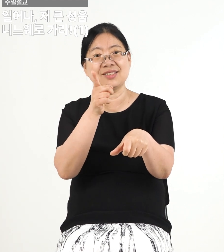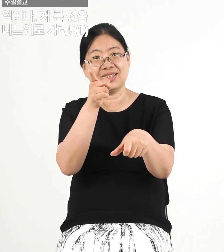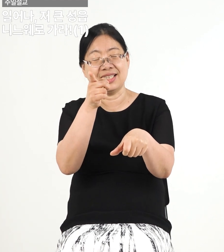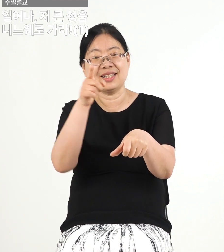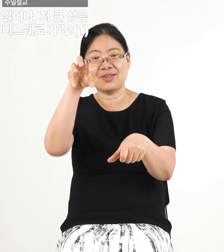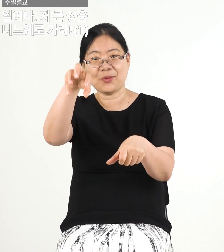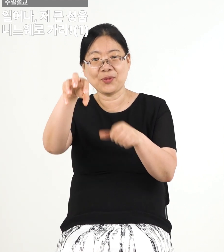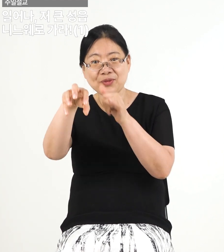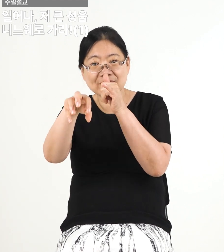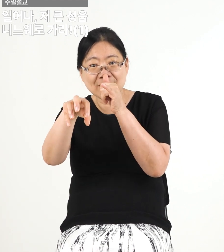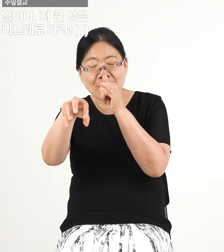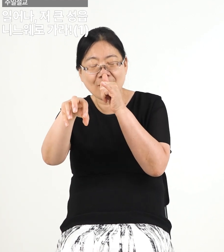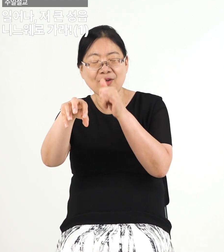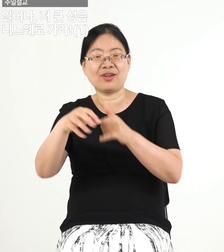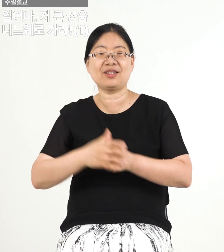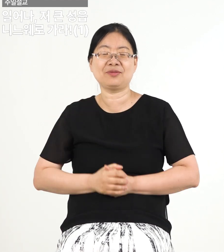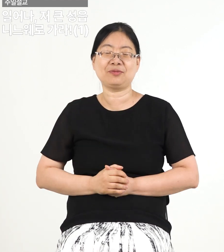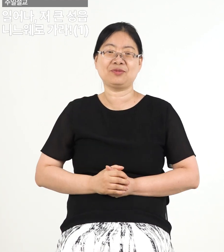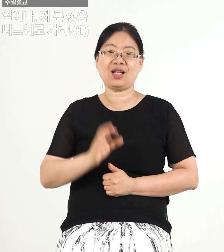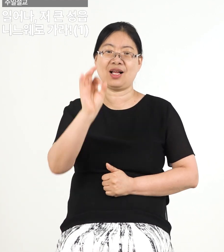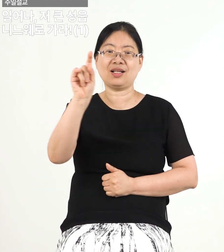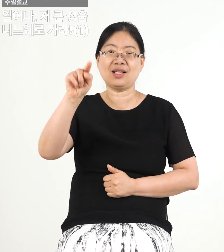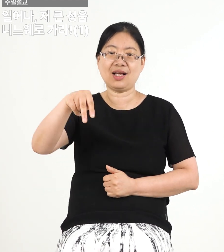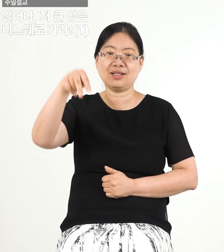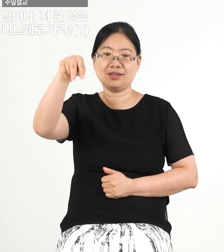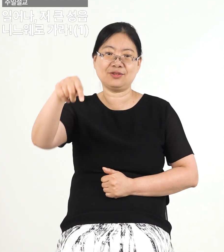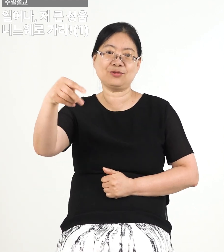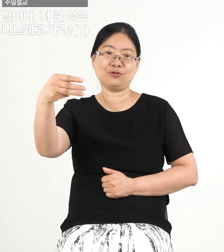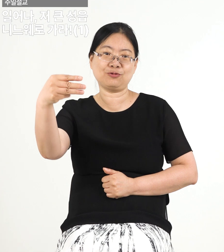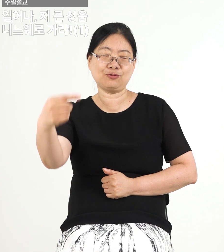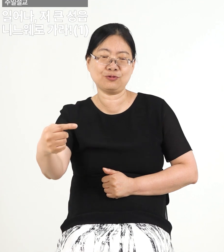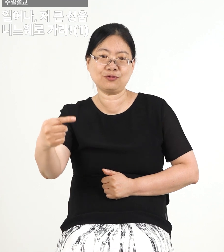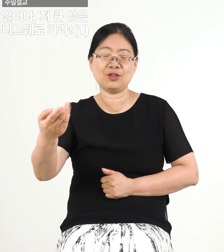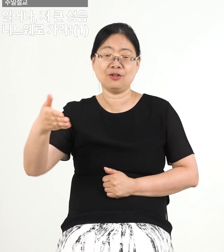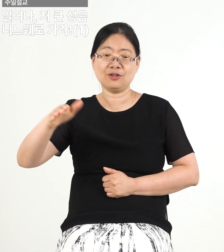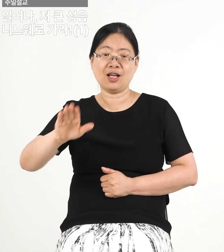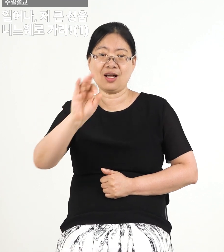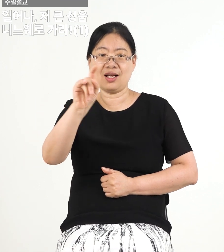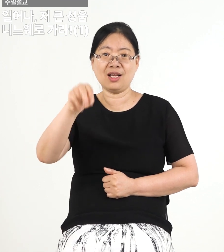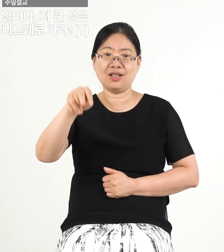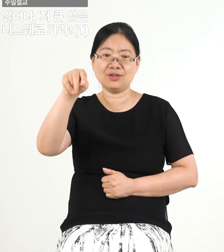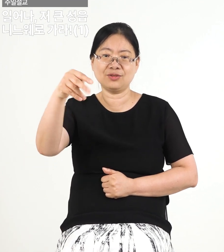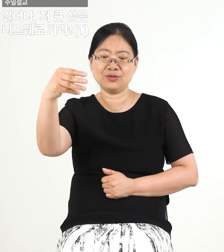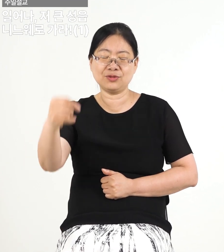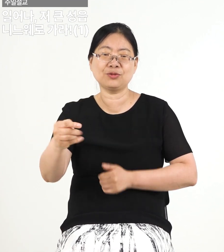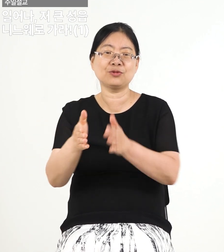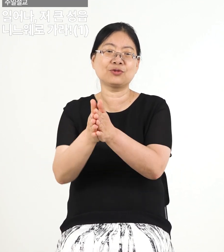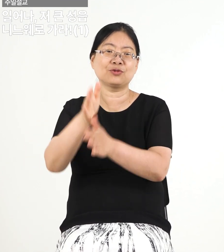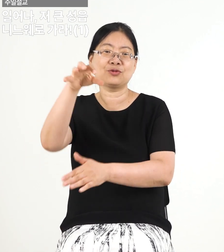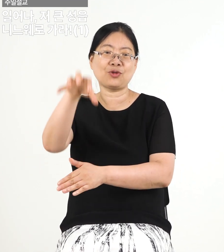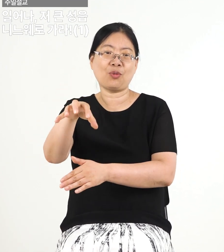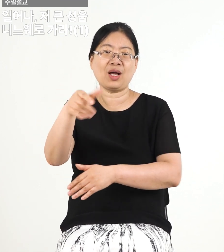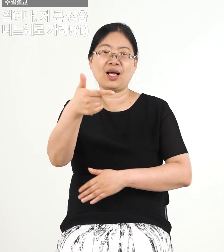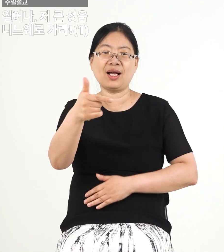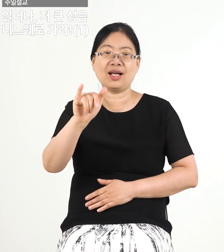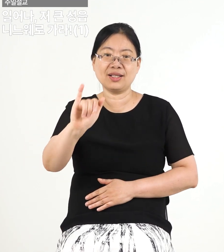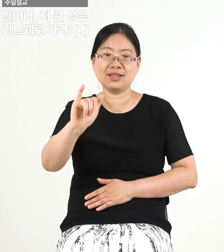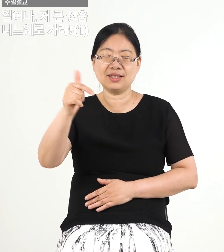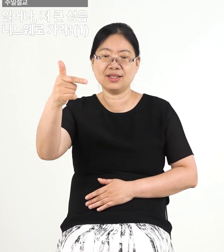있는 나라입니다. 아수르. 근데 그 아수르의 수도가